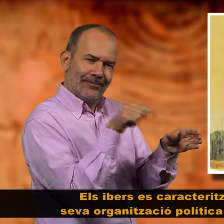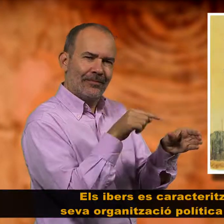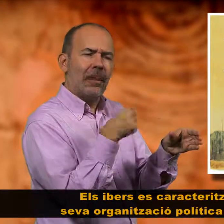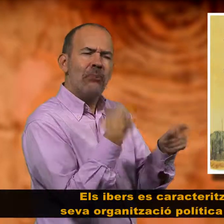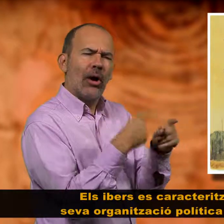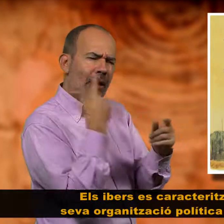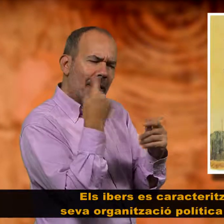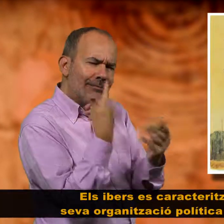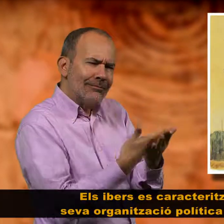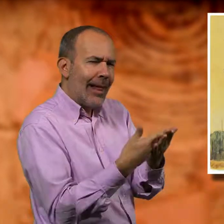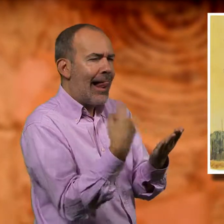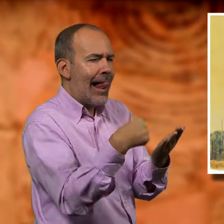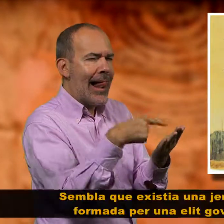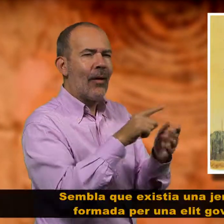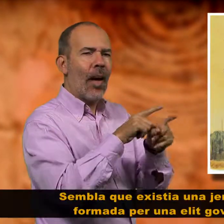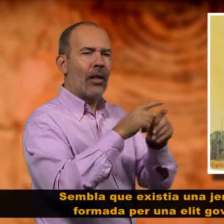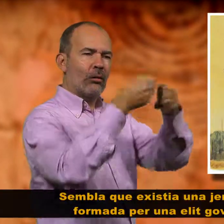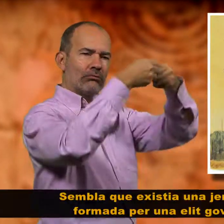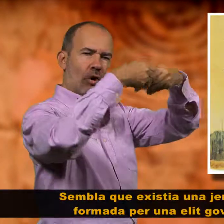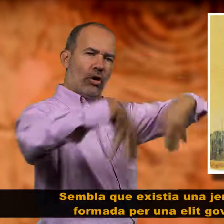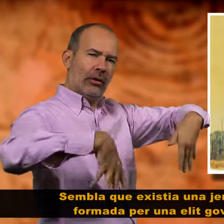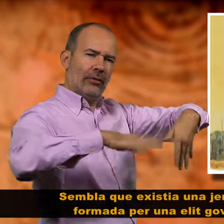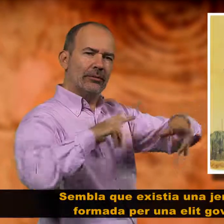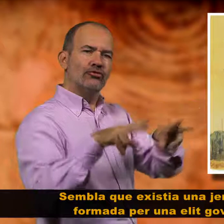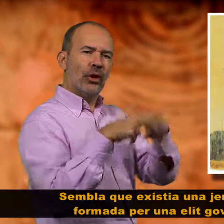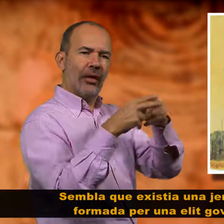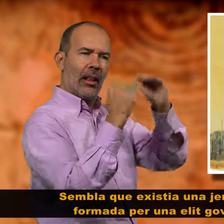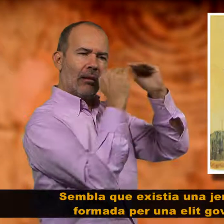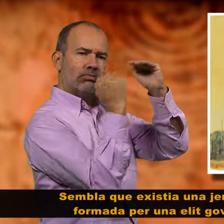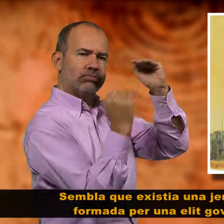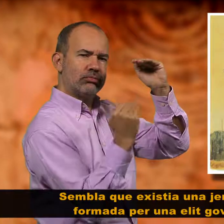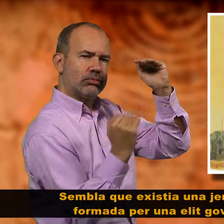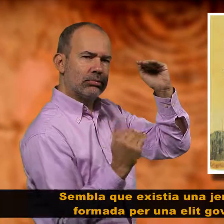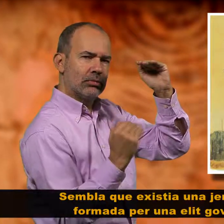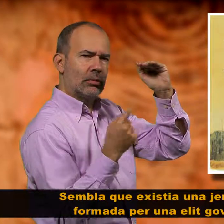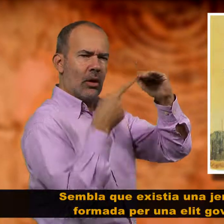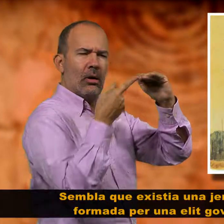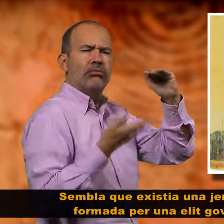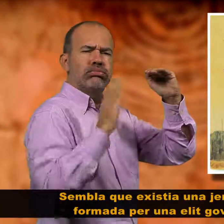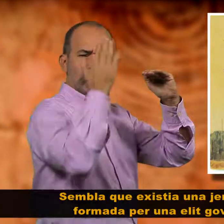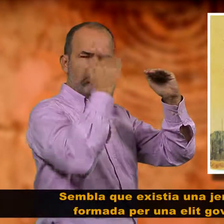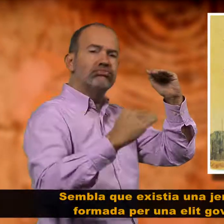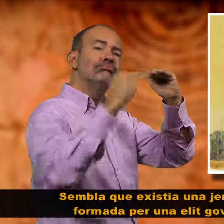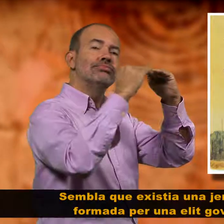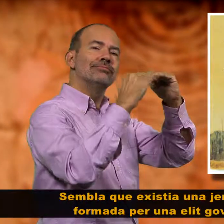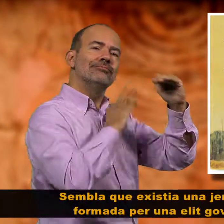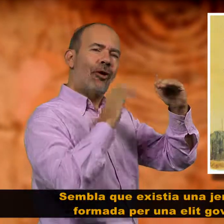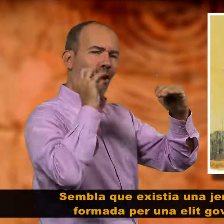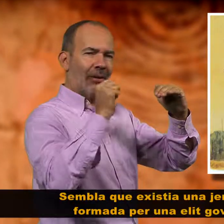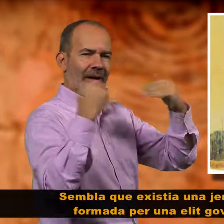Sembla que existia una jerarquització social formada per una èlit governant i militar. Els homes lliures, com els